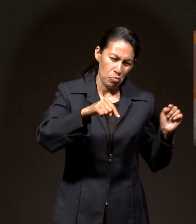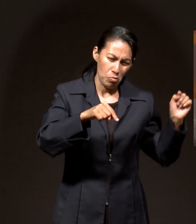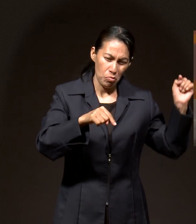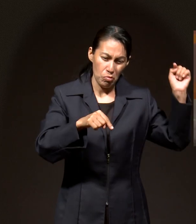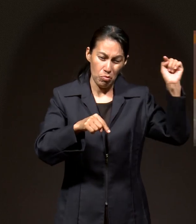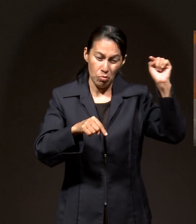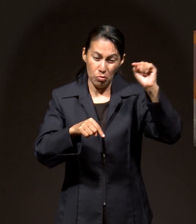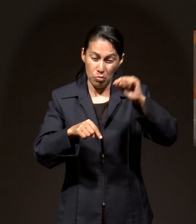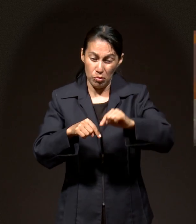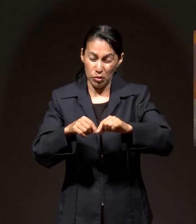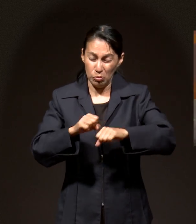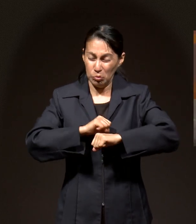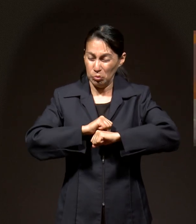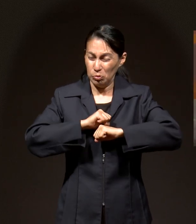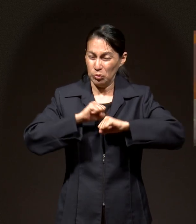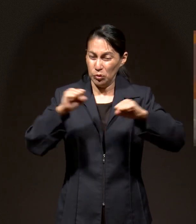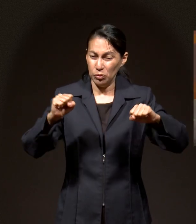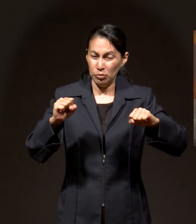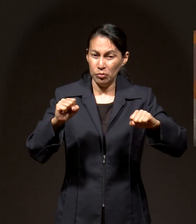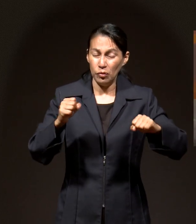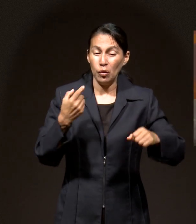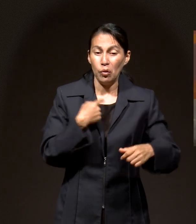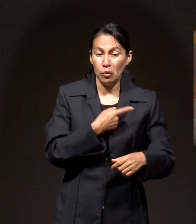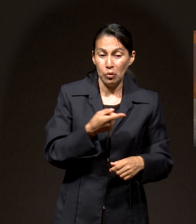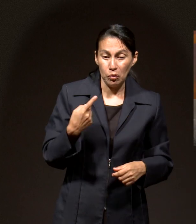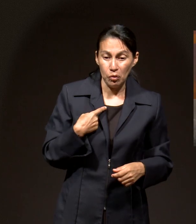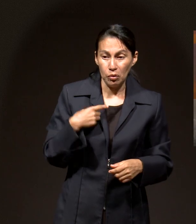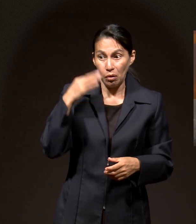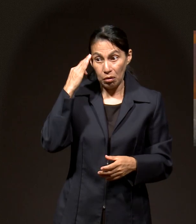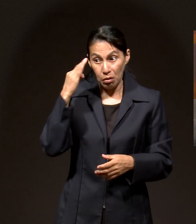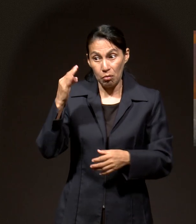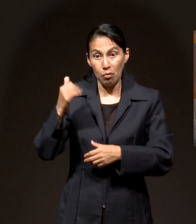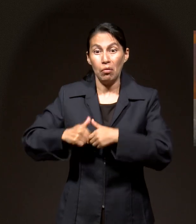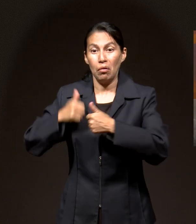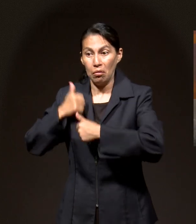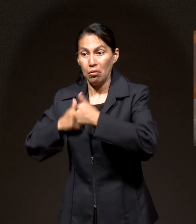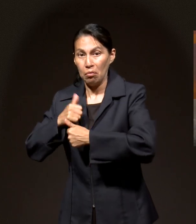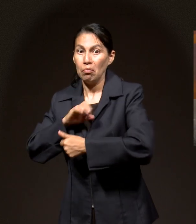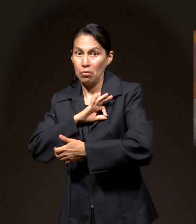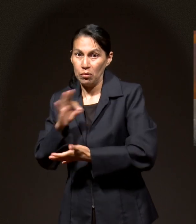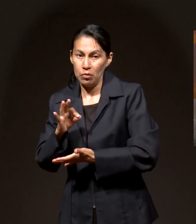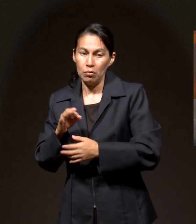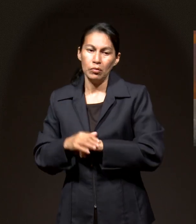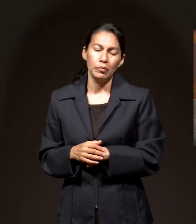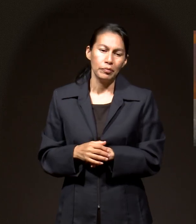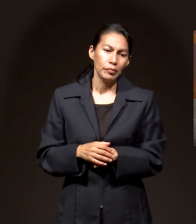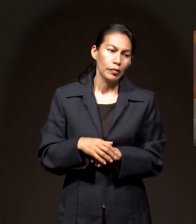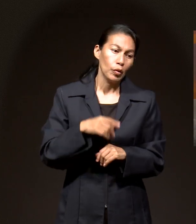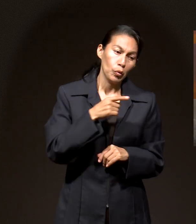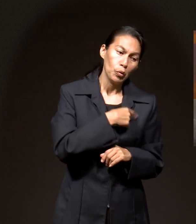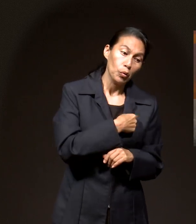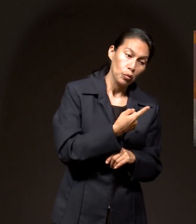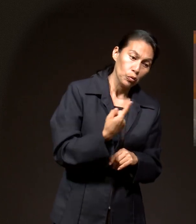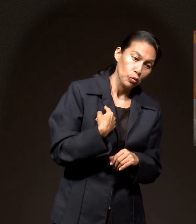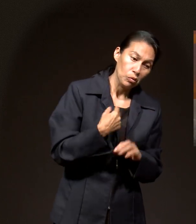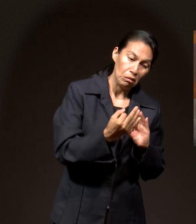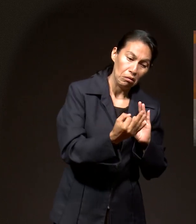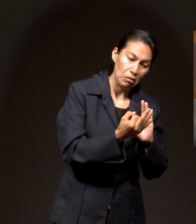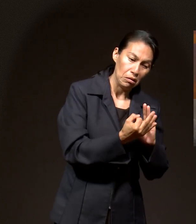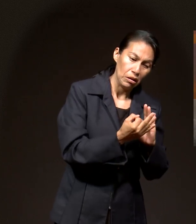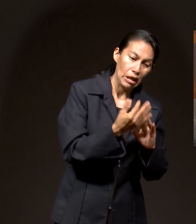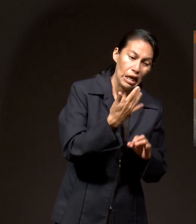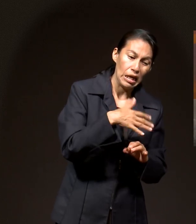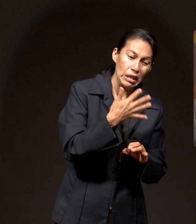misil hacia la capital del país, que es Tel Aviv, tienen un poquito más de tiempo para correr al refugio. Nosotros por la cercanía